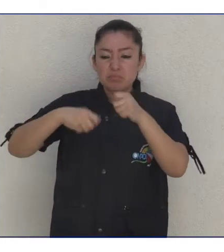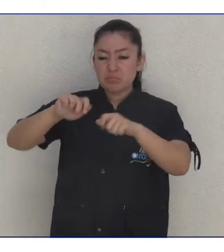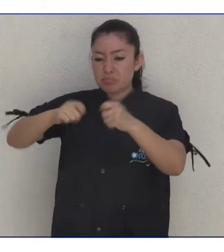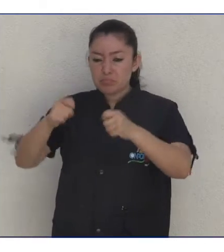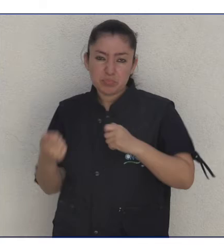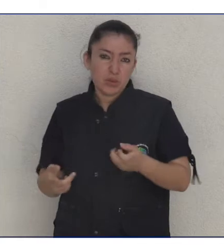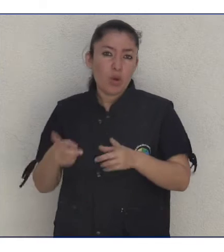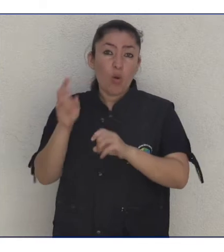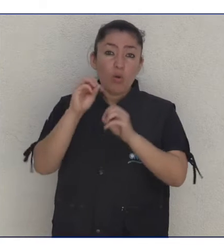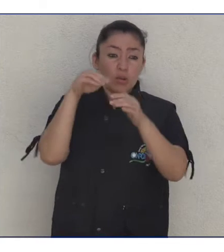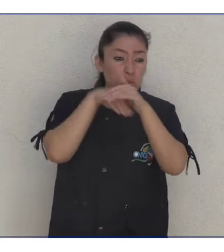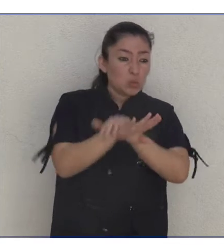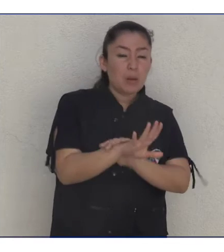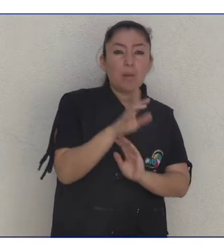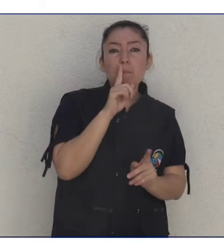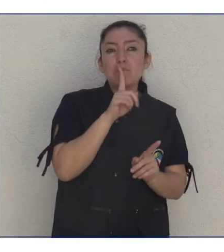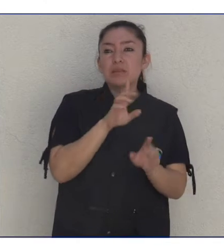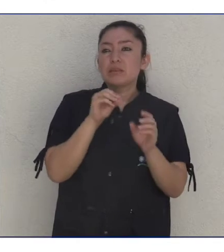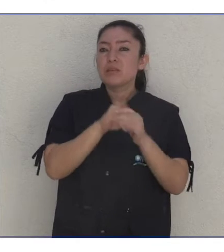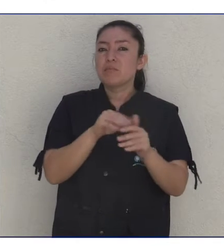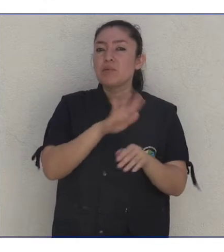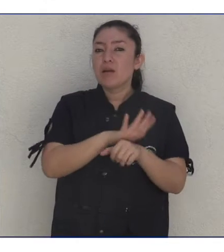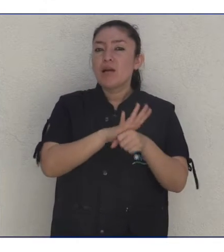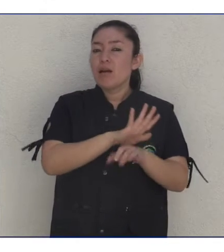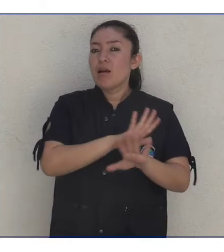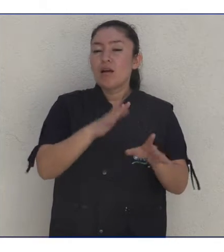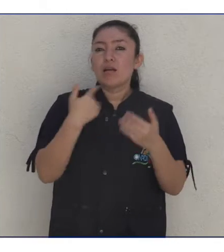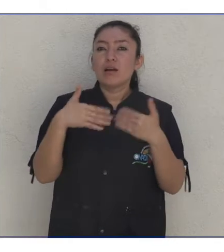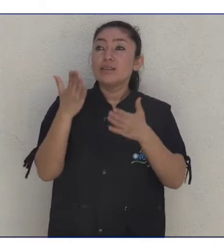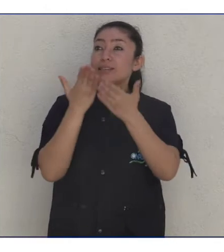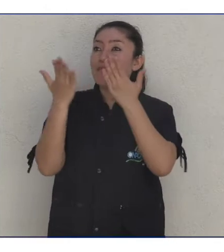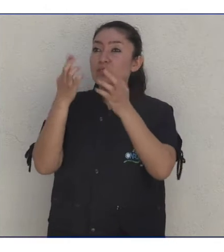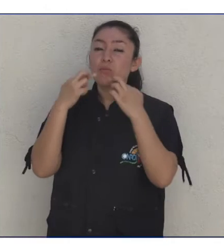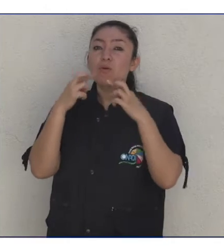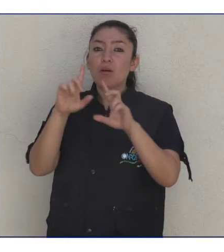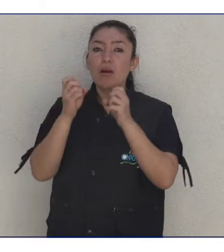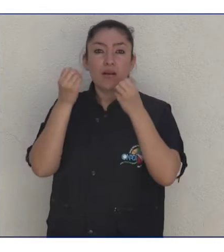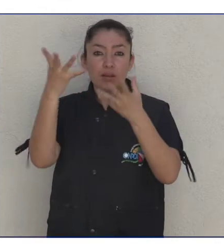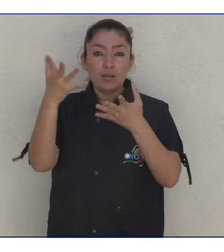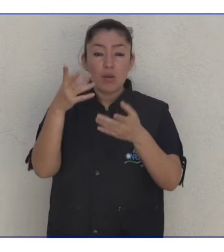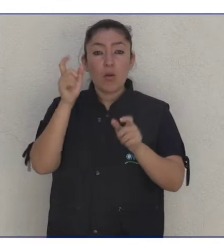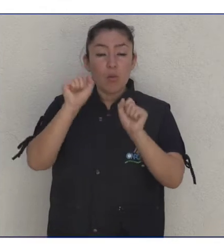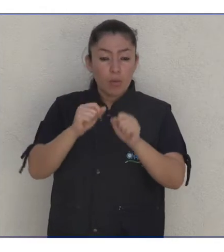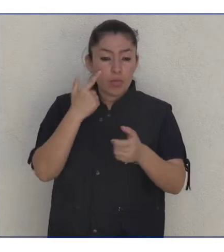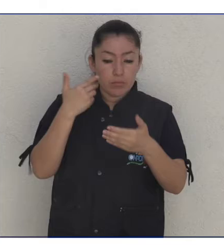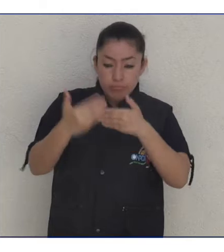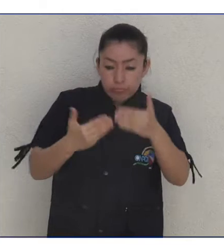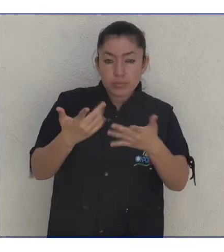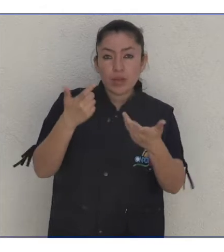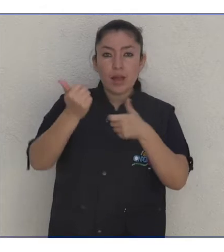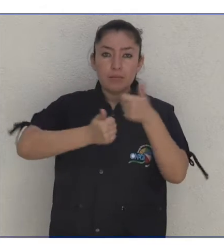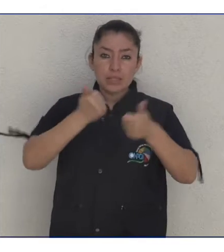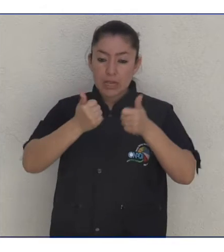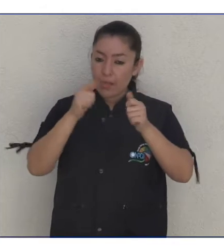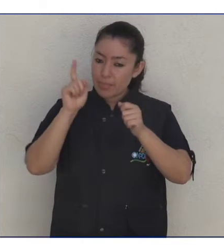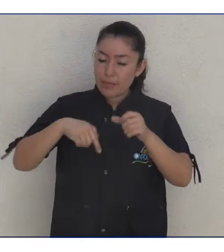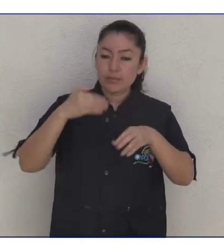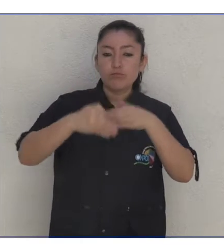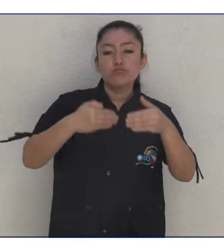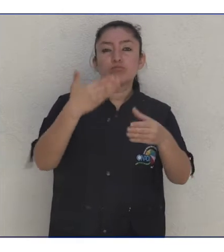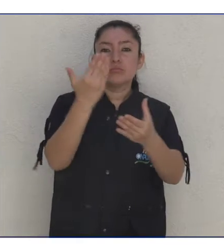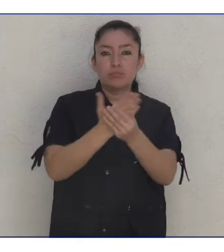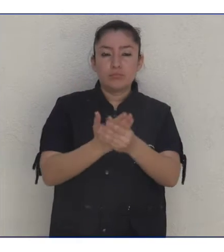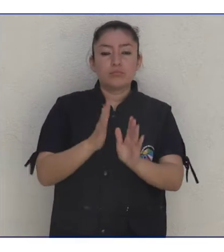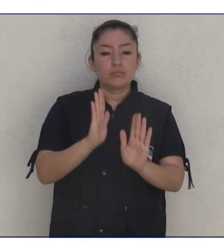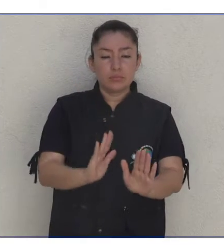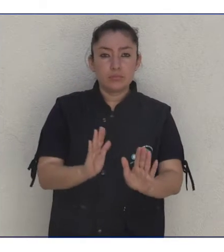modificarse, mutilarse u ocultarse por determinación de los servicios públicos que la produzcan, procesen, administren,